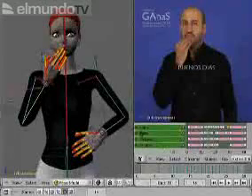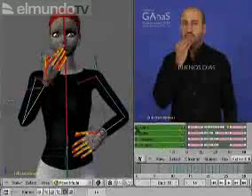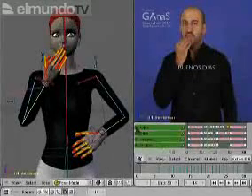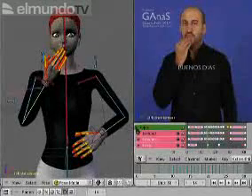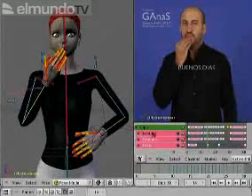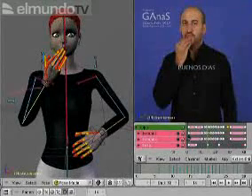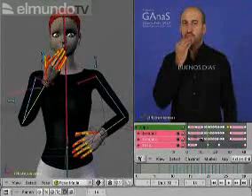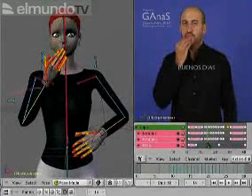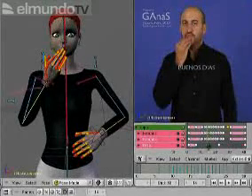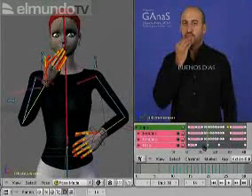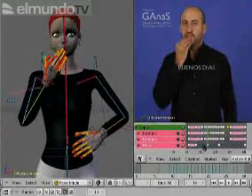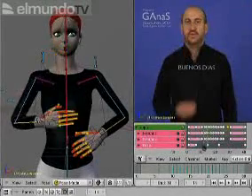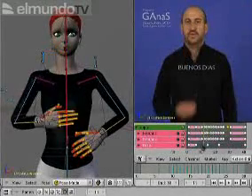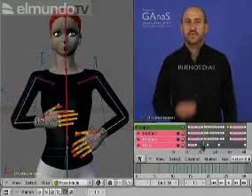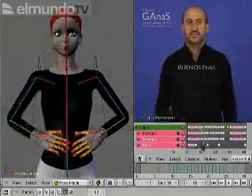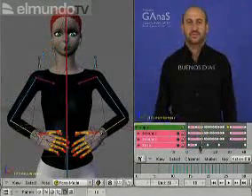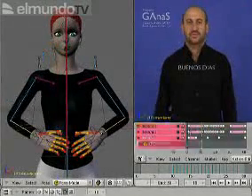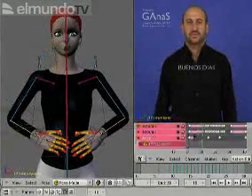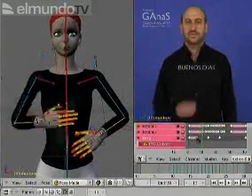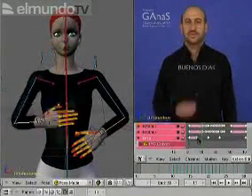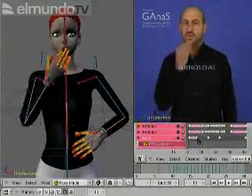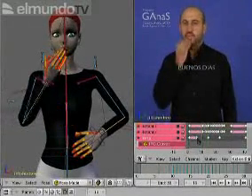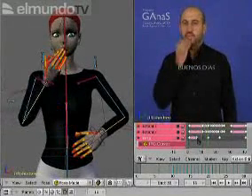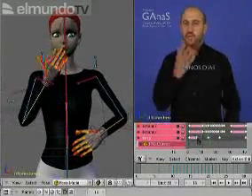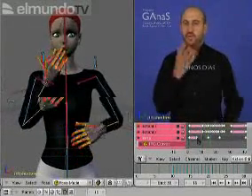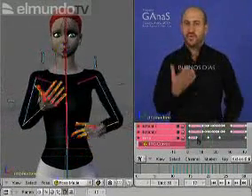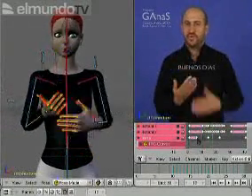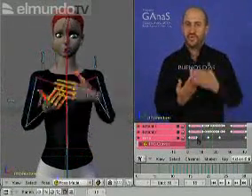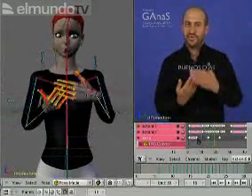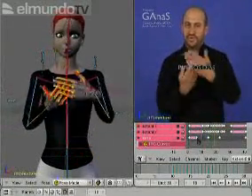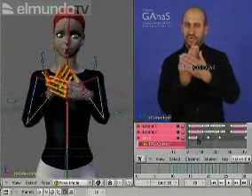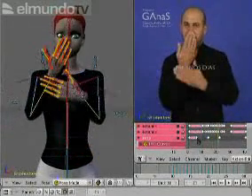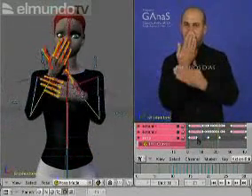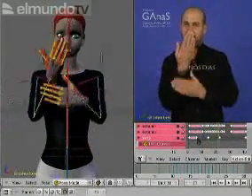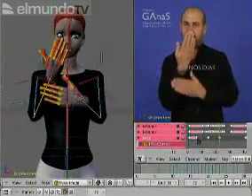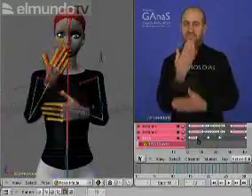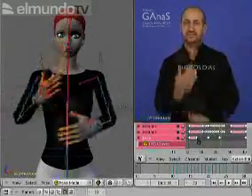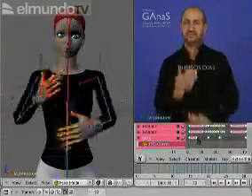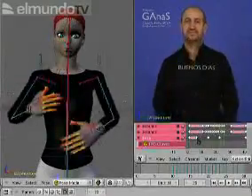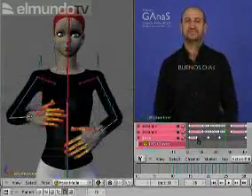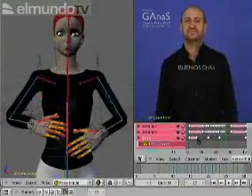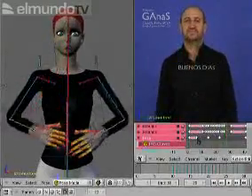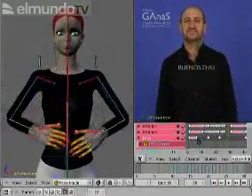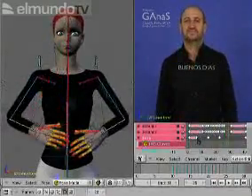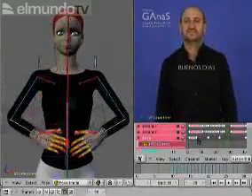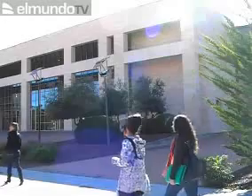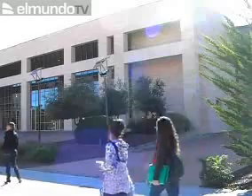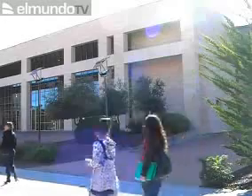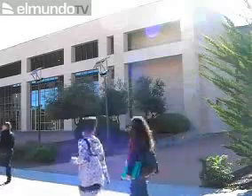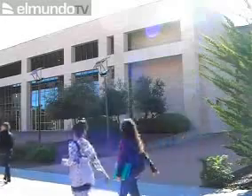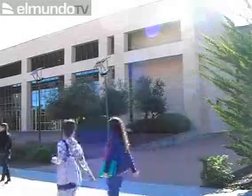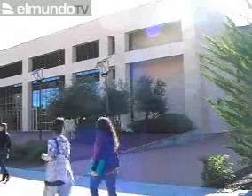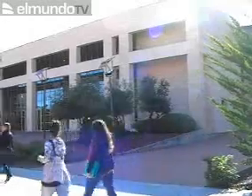En España hay más de 1 millón de personas con distintos grados de sordera. El proyecto Ganas está pensado para que las personas con